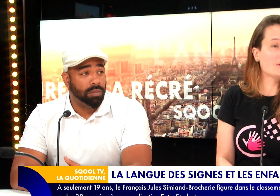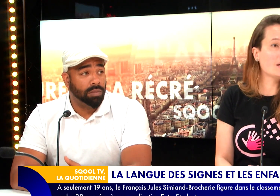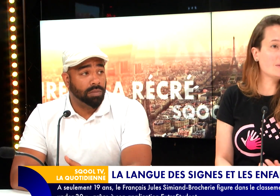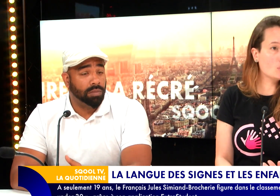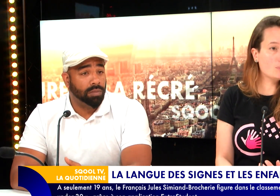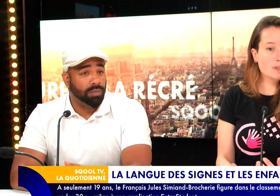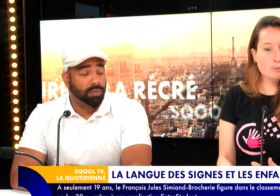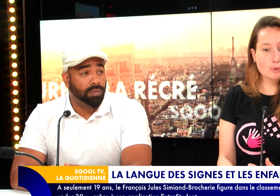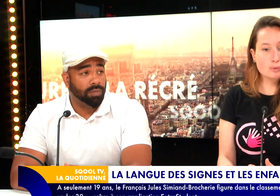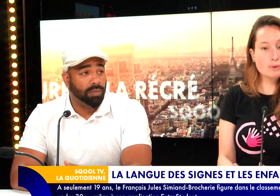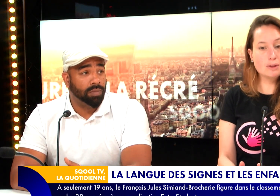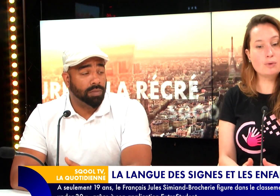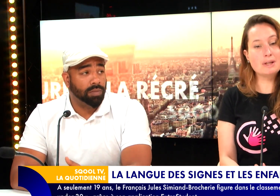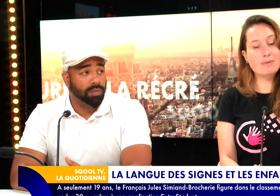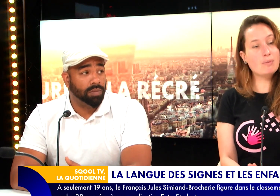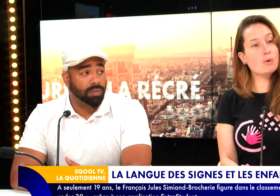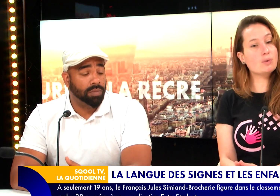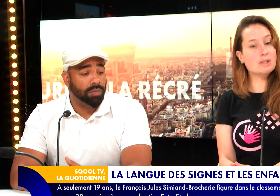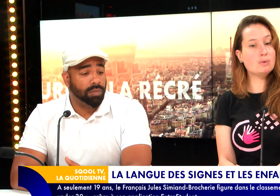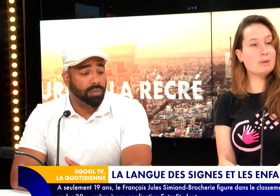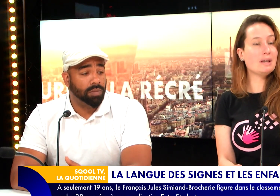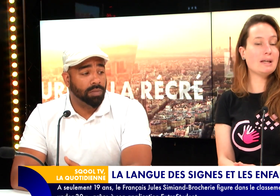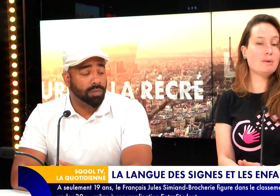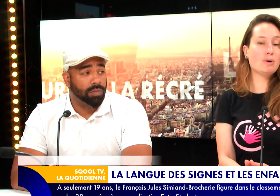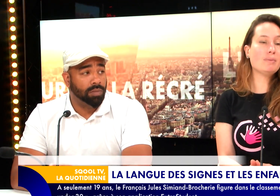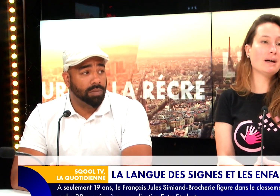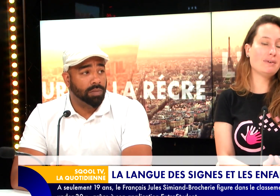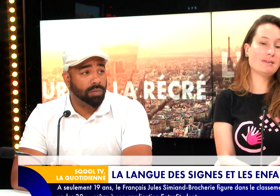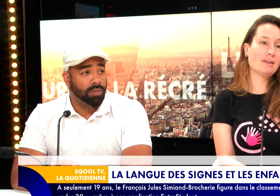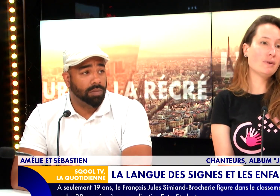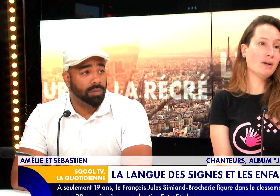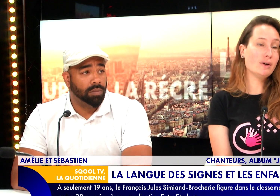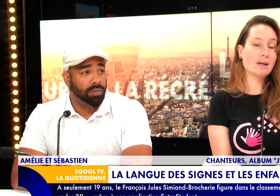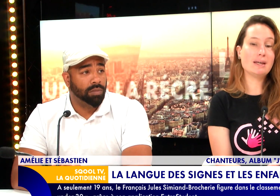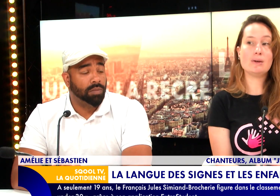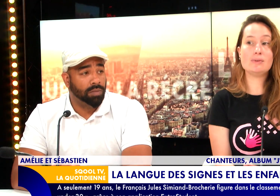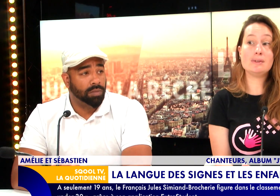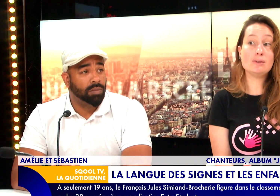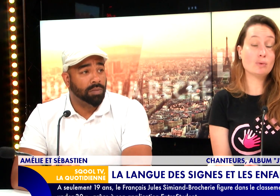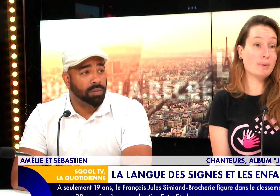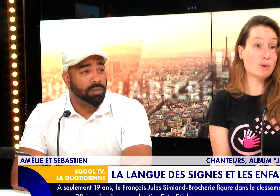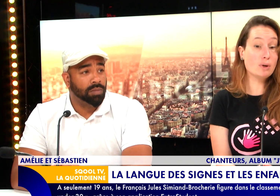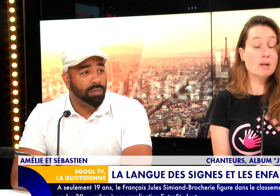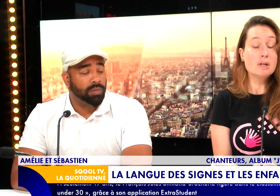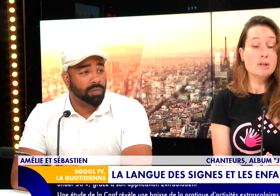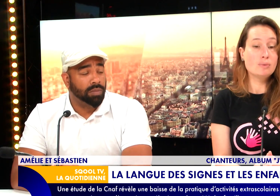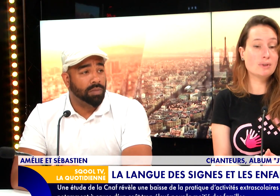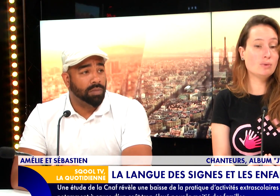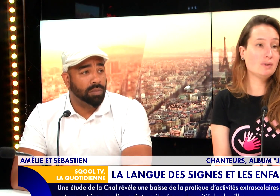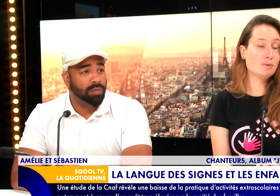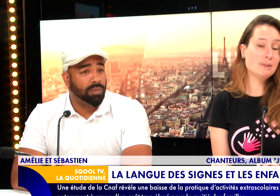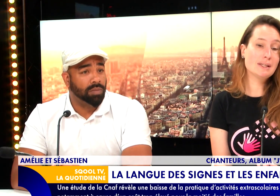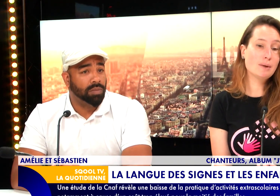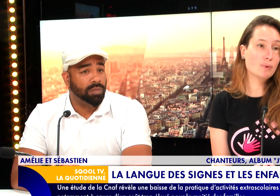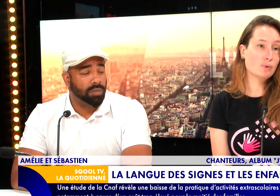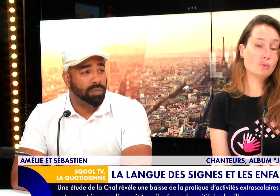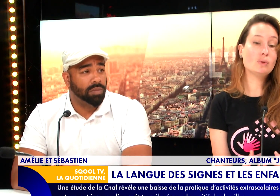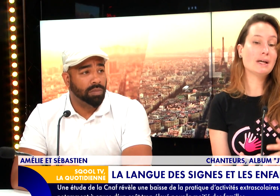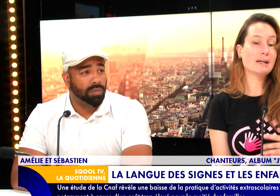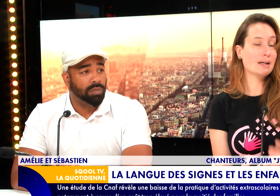a été assez compliqué pour nous et on a vraiment continué l'album avec ses valeurs et aussi son parcours, puisqu'il nous expliquait pendant toute la